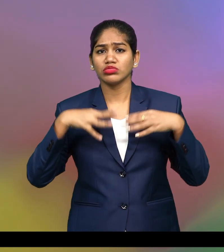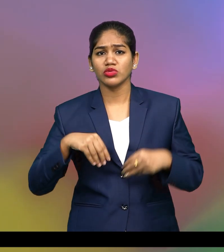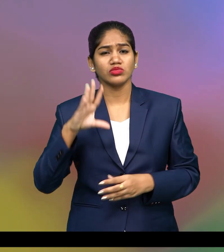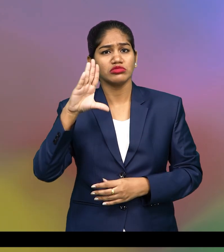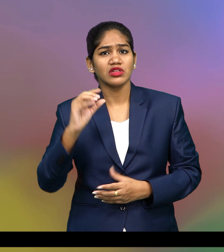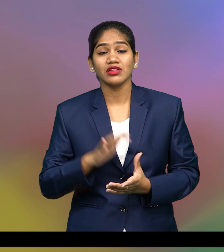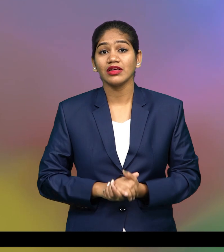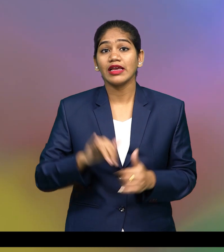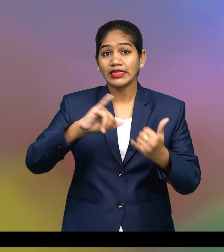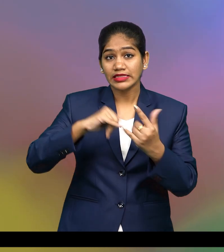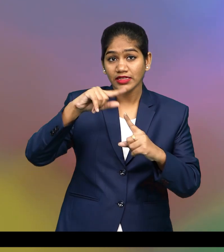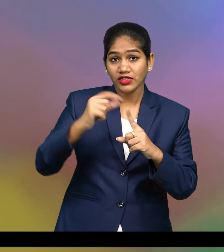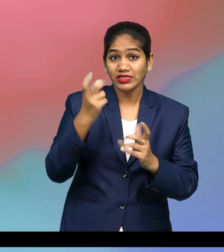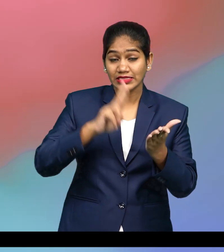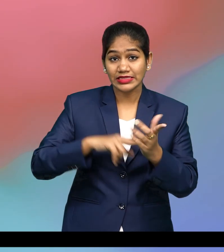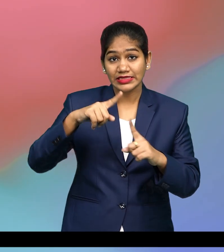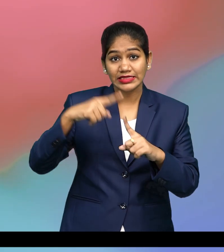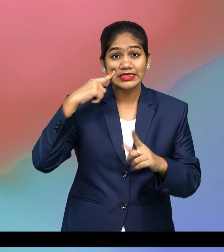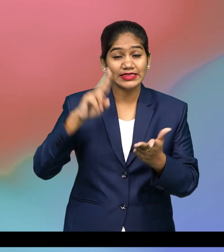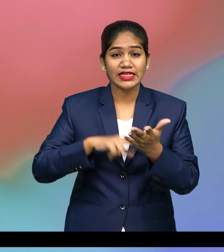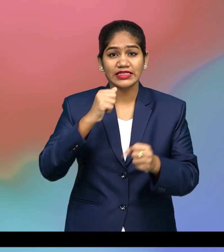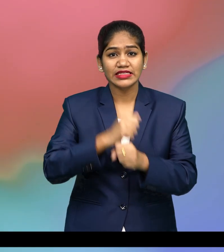కుంగిపోవడం, వృధా